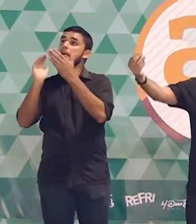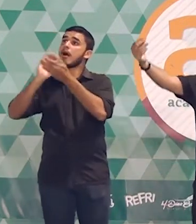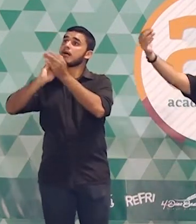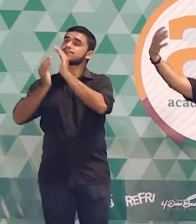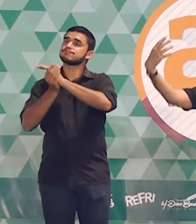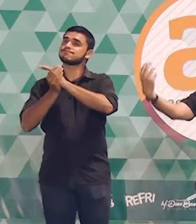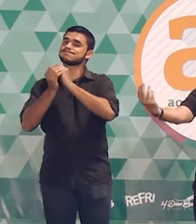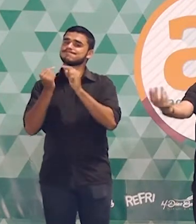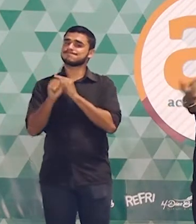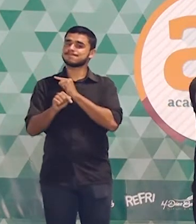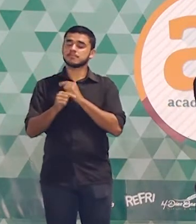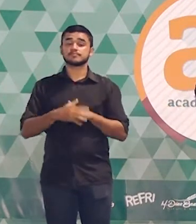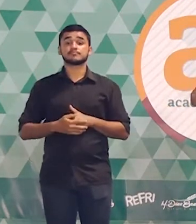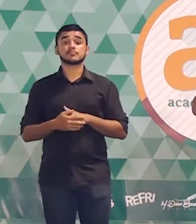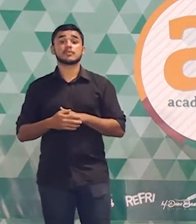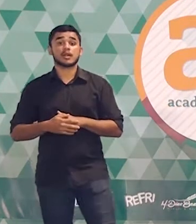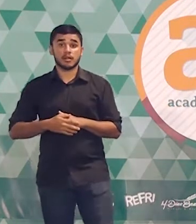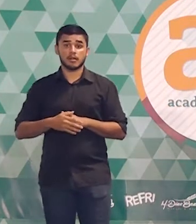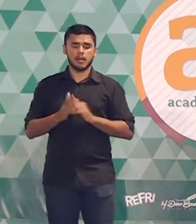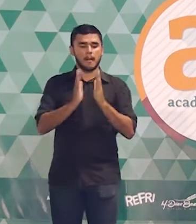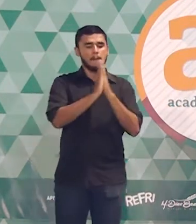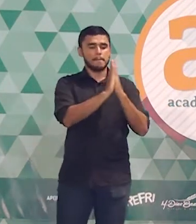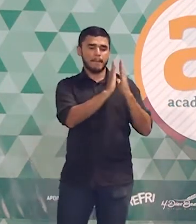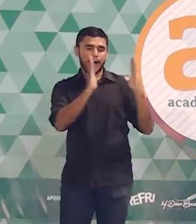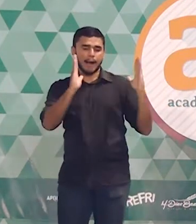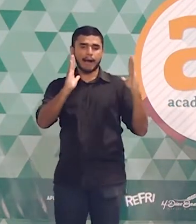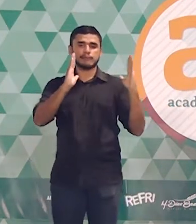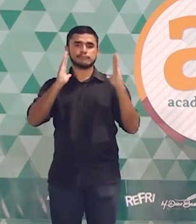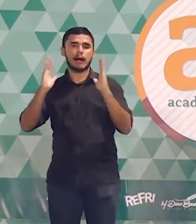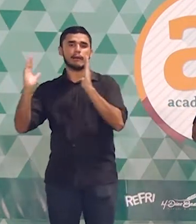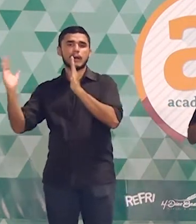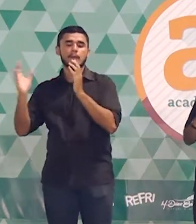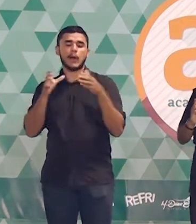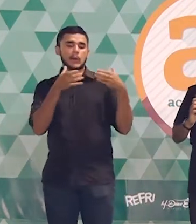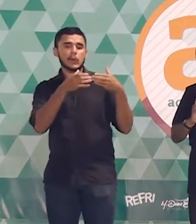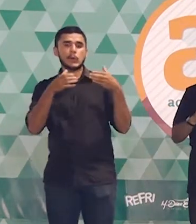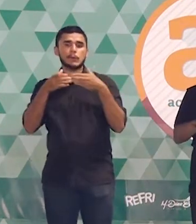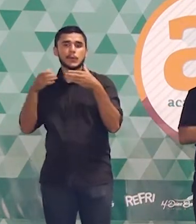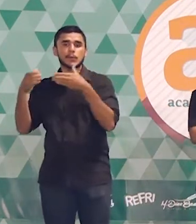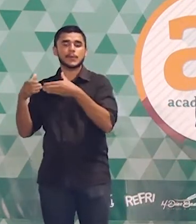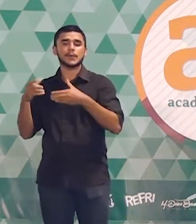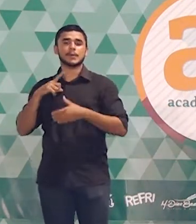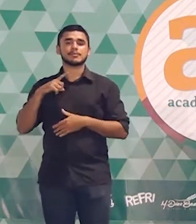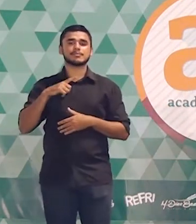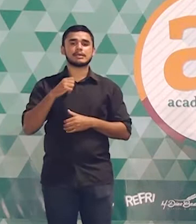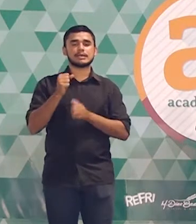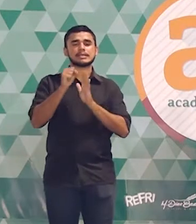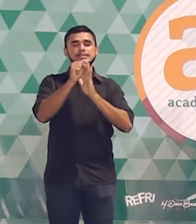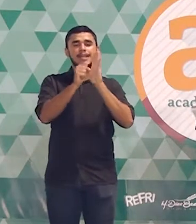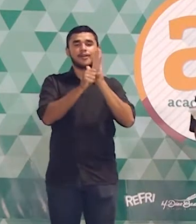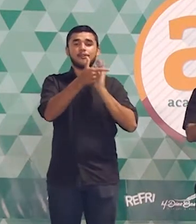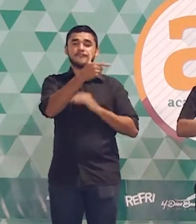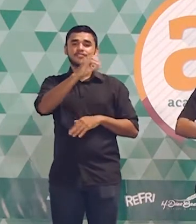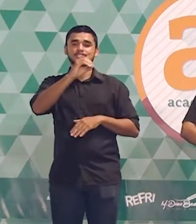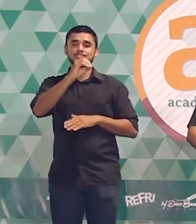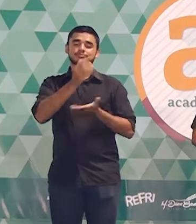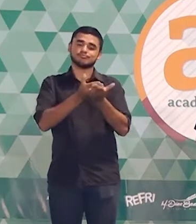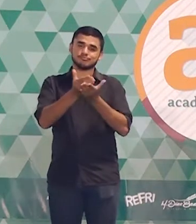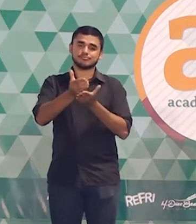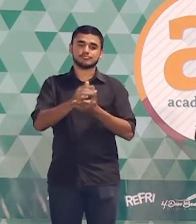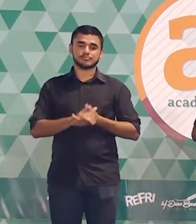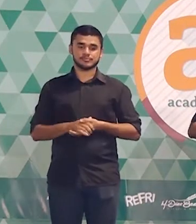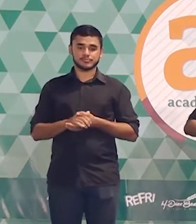europeias impregnaram o comportamento artístico brasileiro do início do século XX. Encontramos